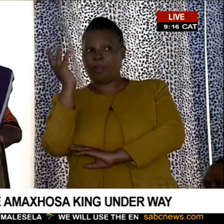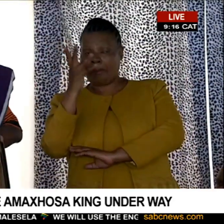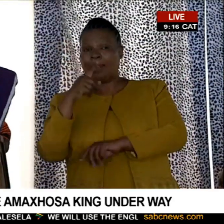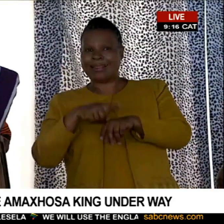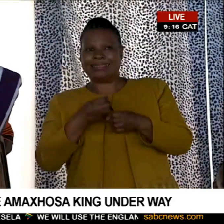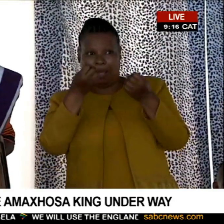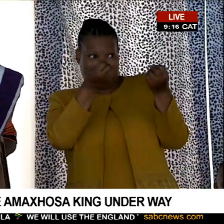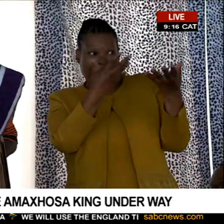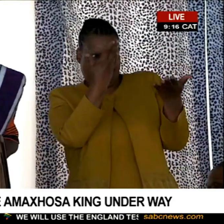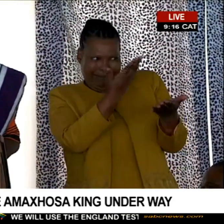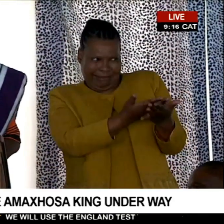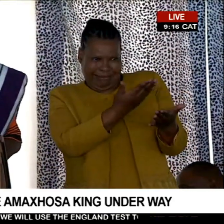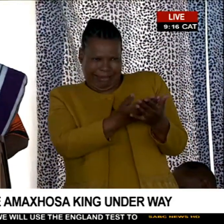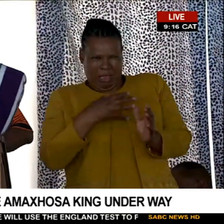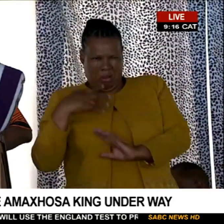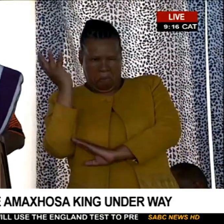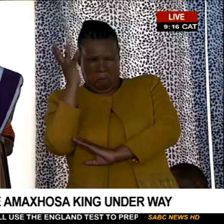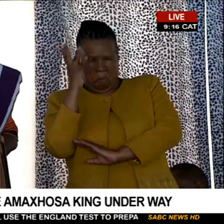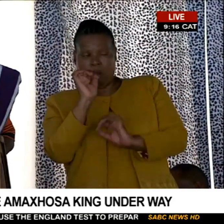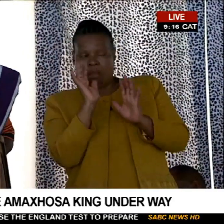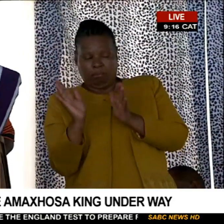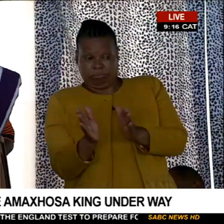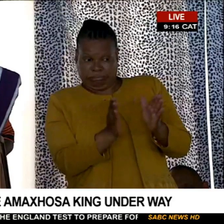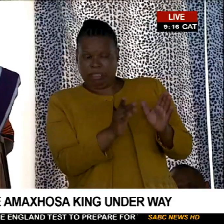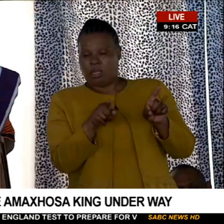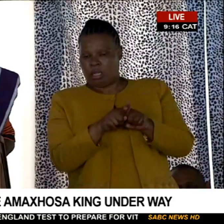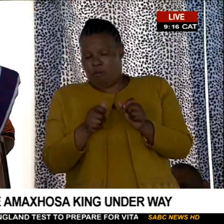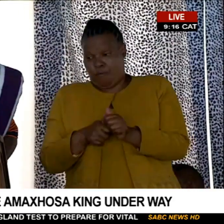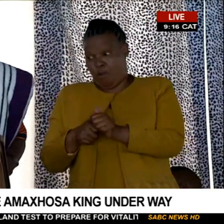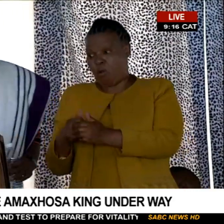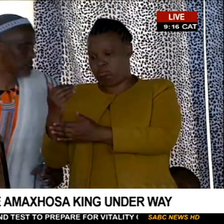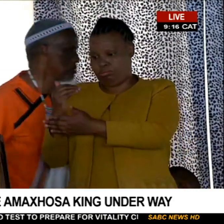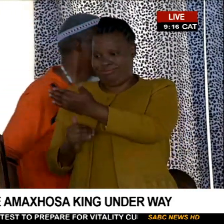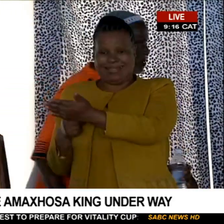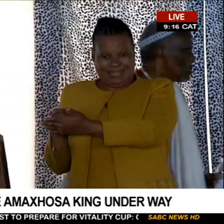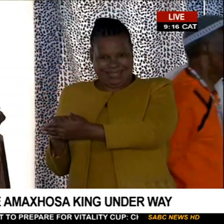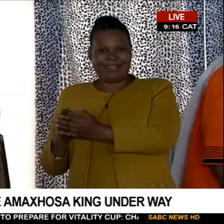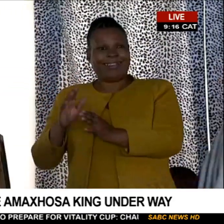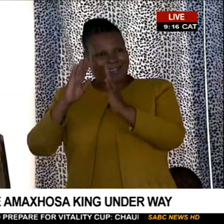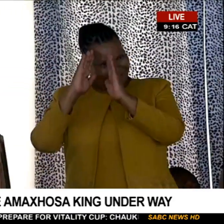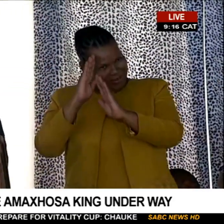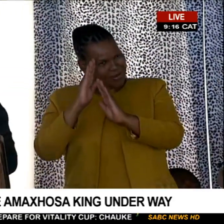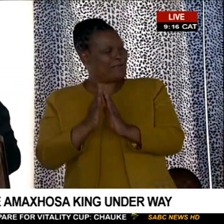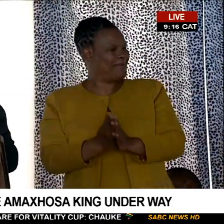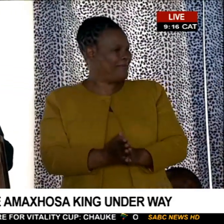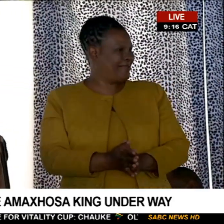ixesha lazo sawuzivulela sizawubetha kube mdakisa lapha kodwa make zisiyeke sigqibe le ndawo camaka